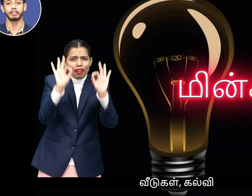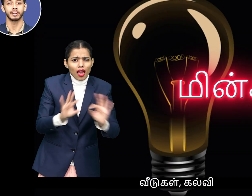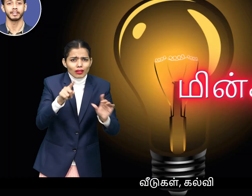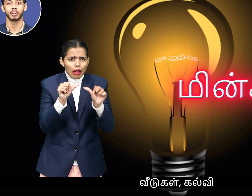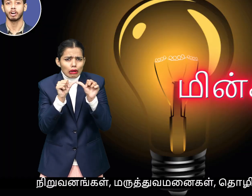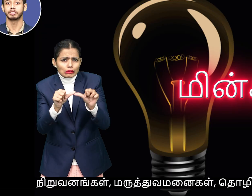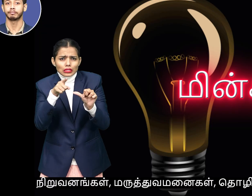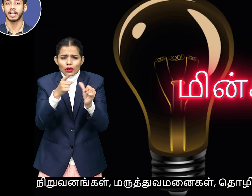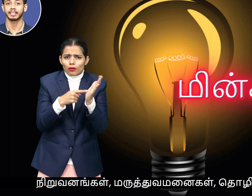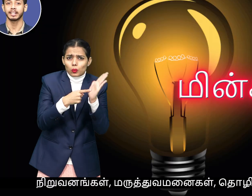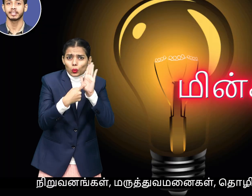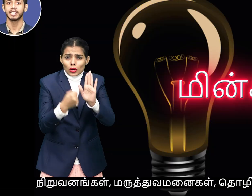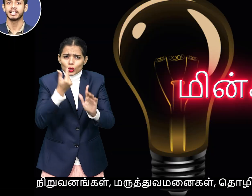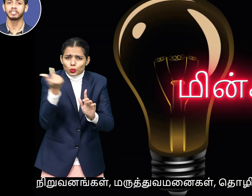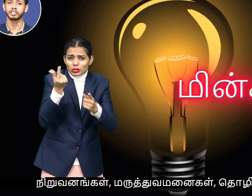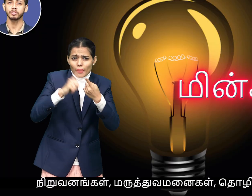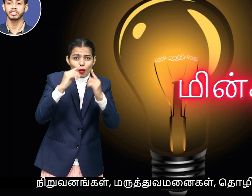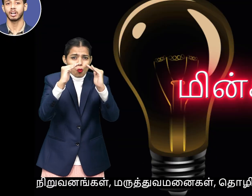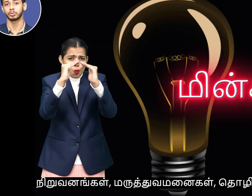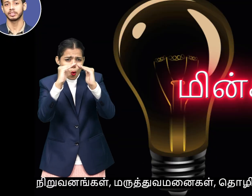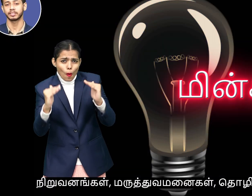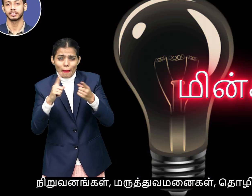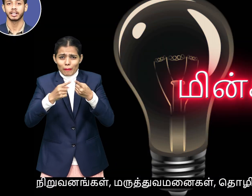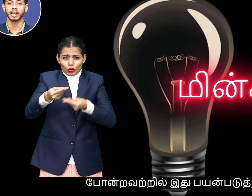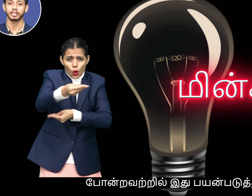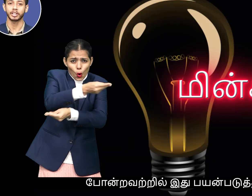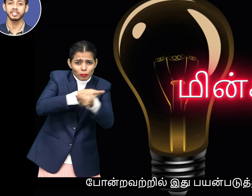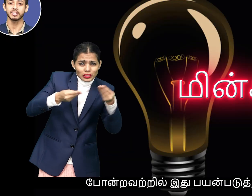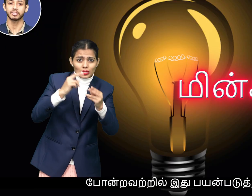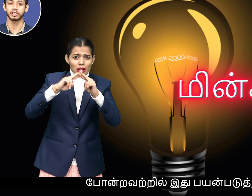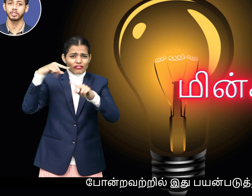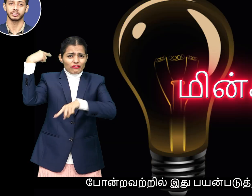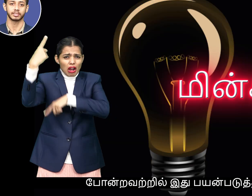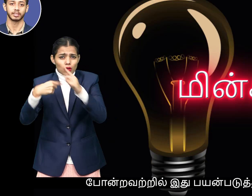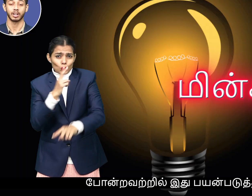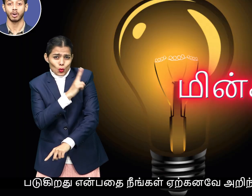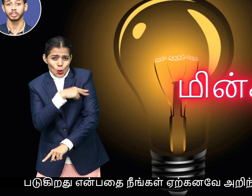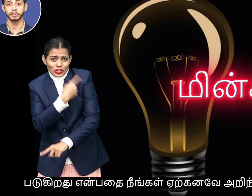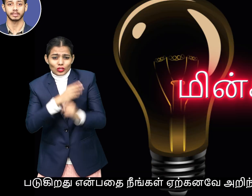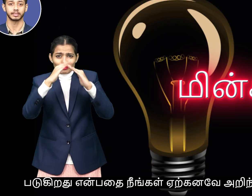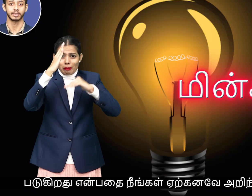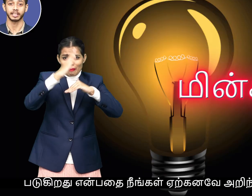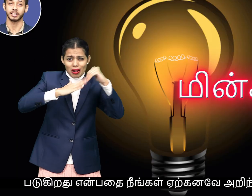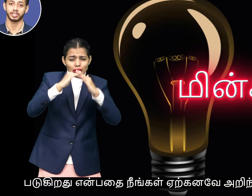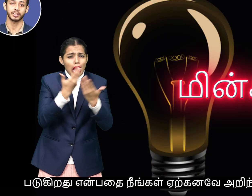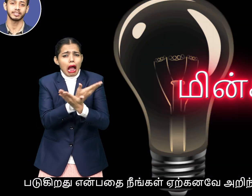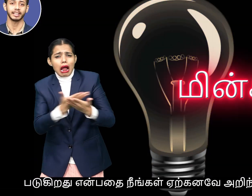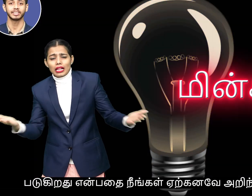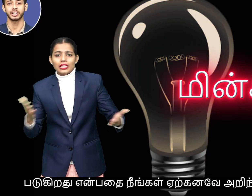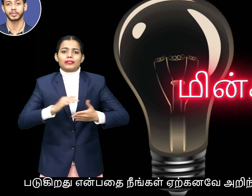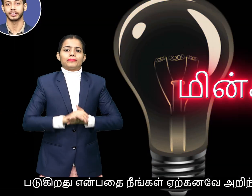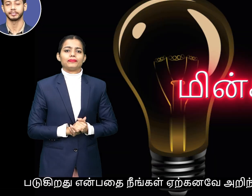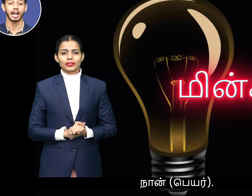வீடுகள், கல்வி நிறுவனங்கள், மருத்துவமனைகள், தொழிற்சாலைகள் போன்றவற்றில் இது பயன்படுத்தப்படுகிறது என்பதை